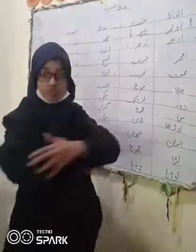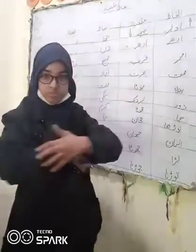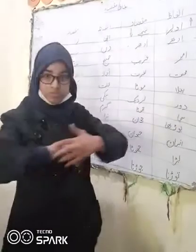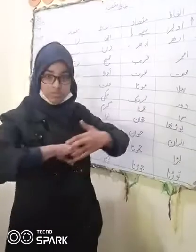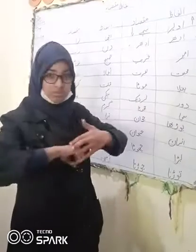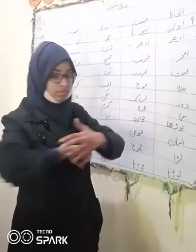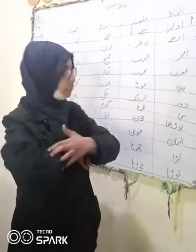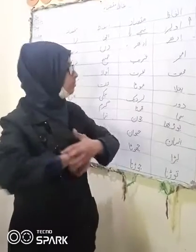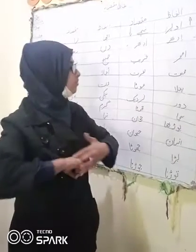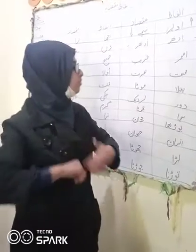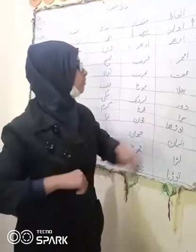गरीब,